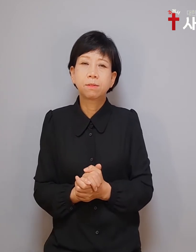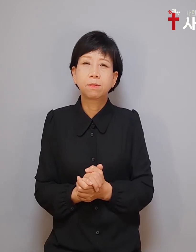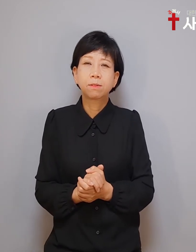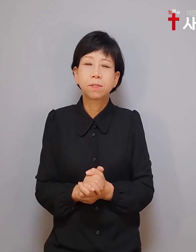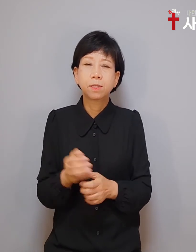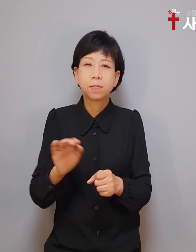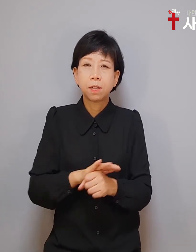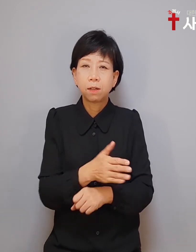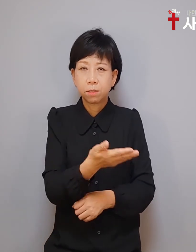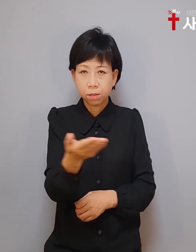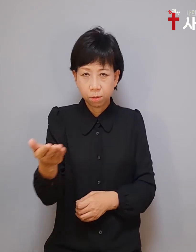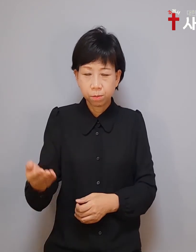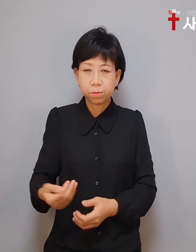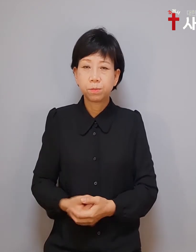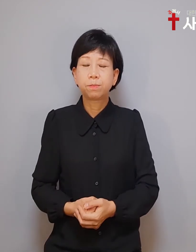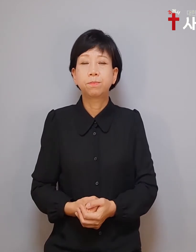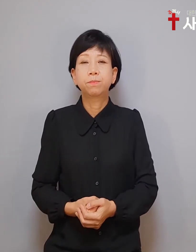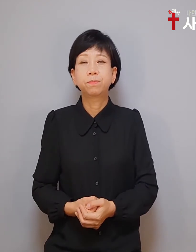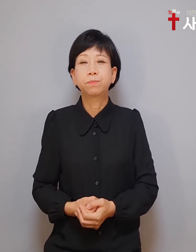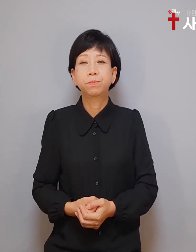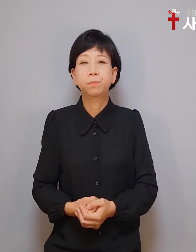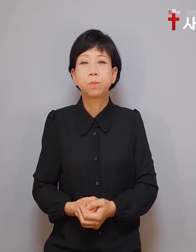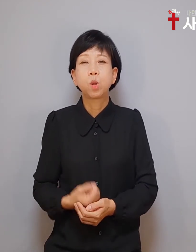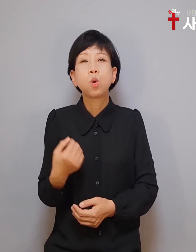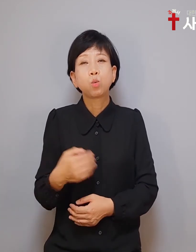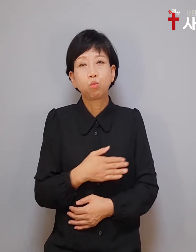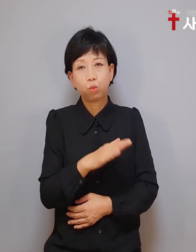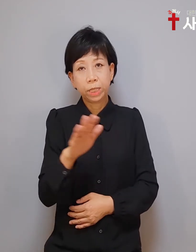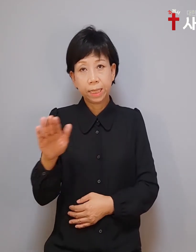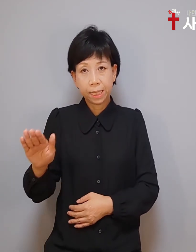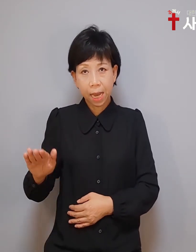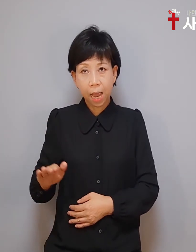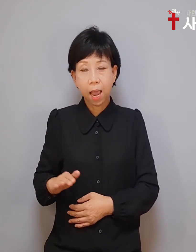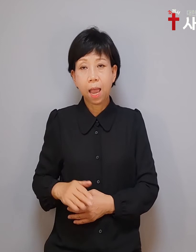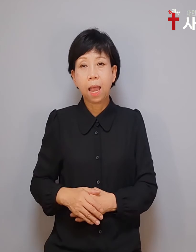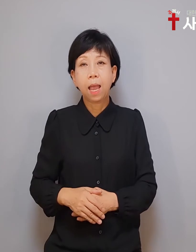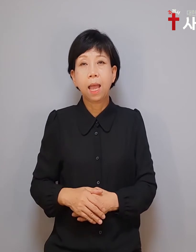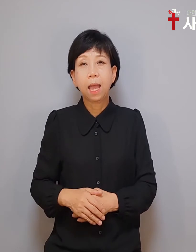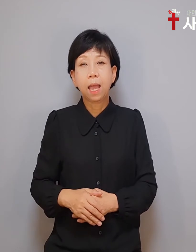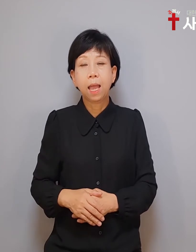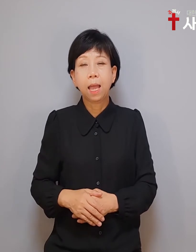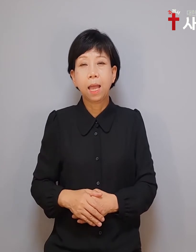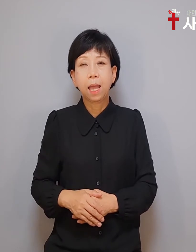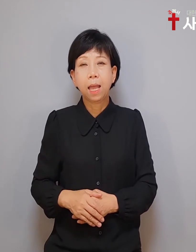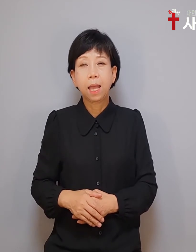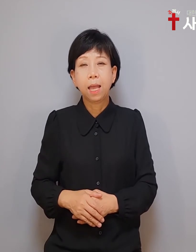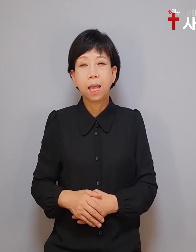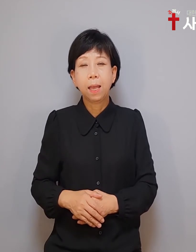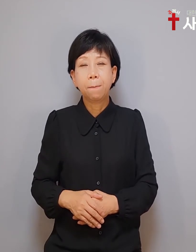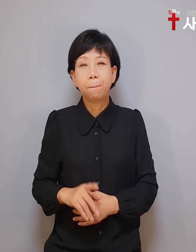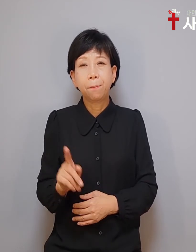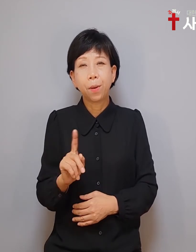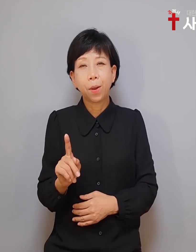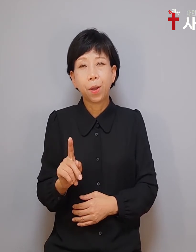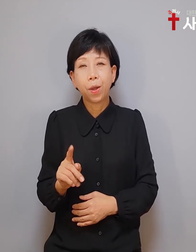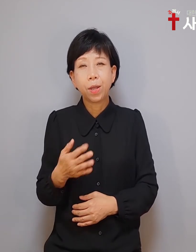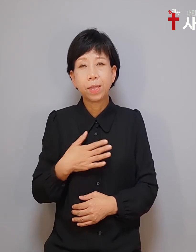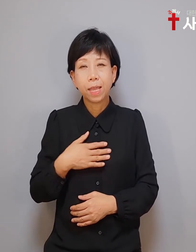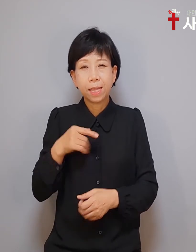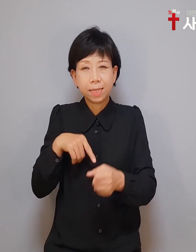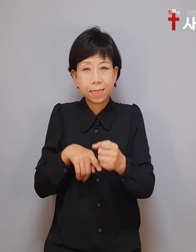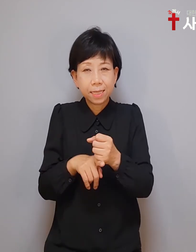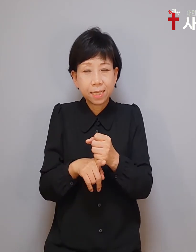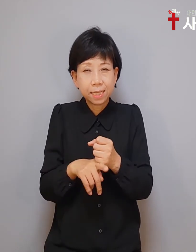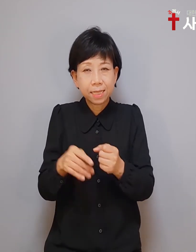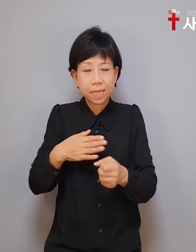성도 여러분, 우리가요, 나에게 있어서 좋은 거, 내 뜻, 내